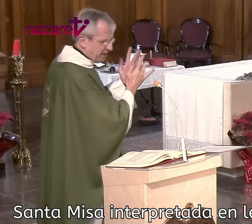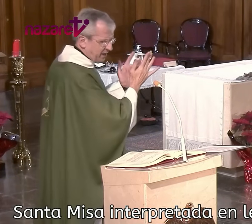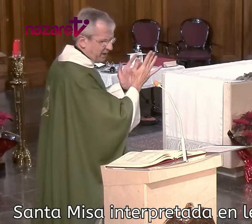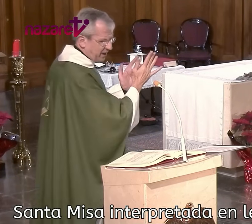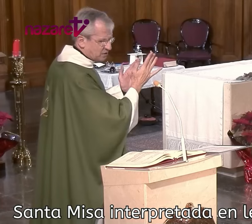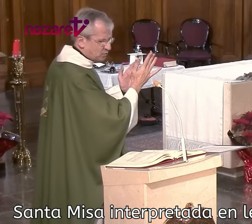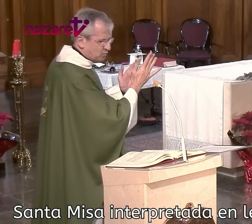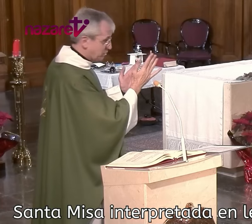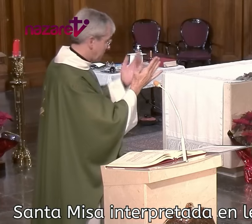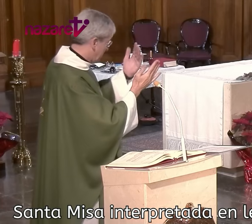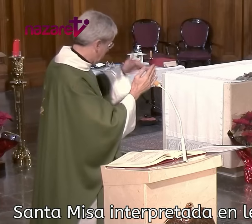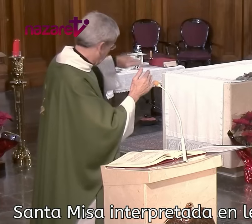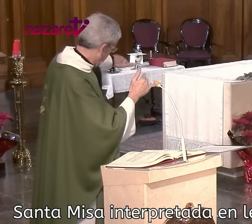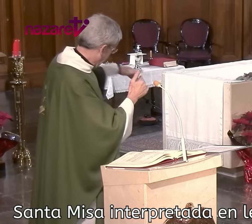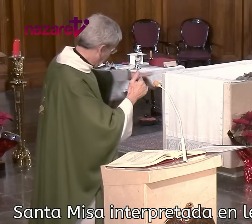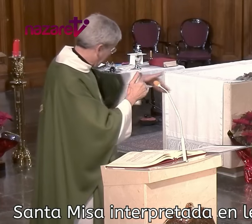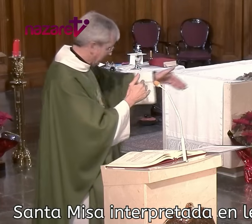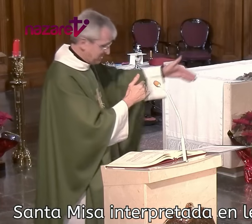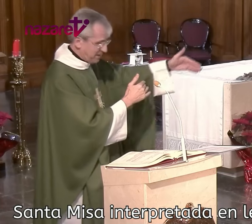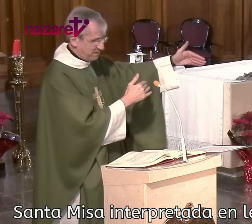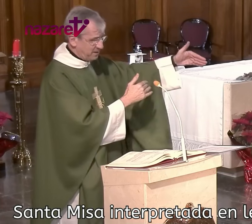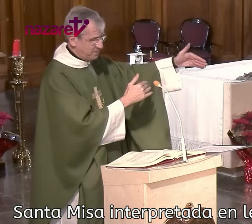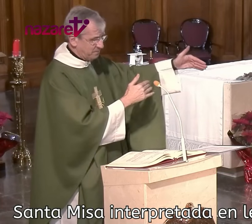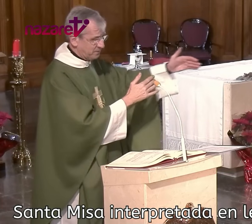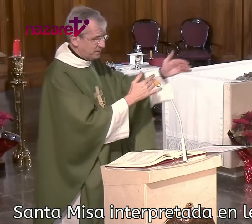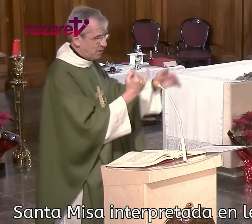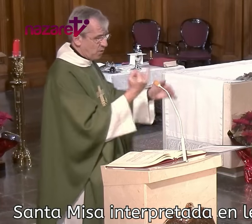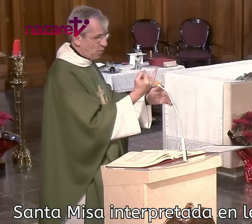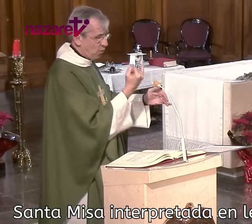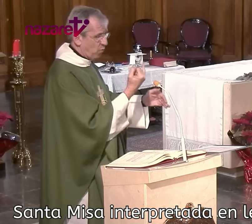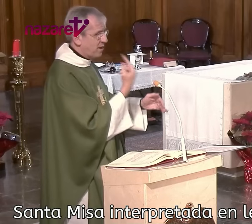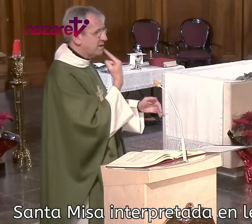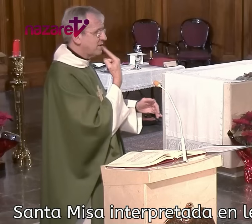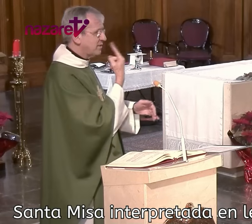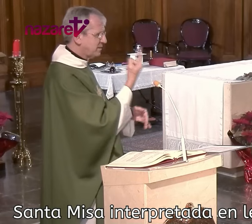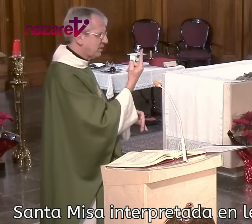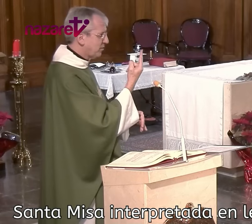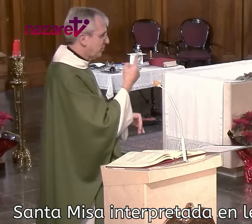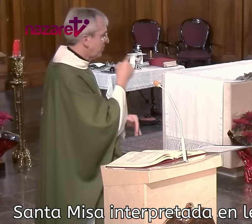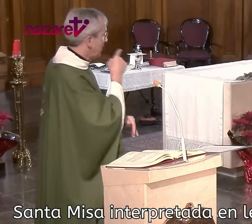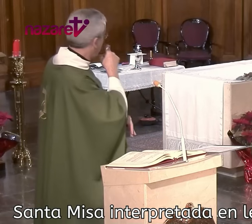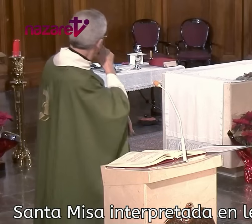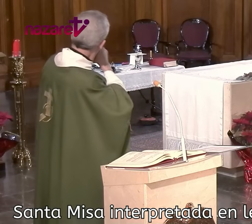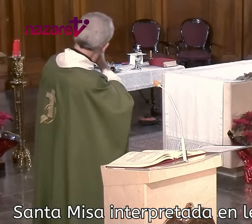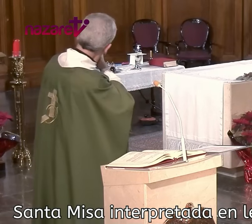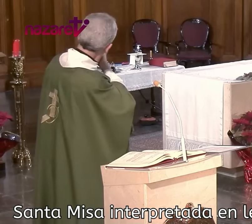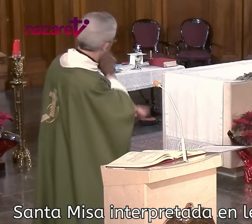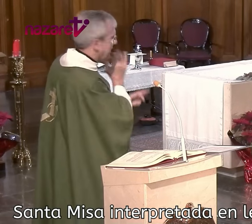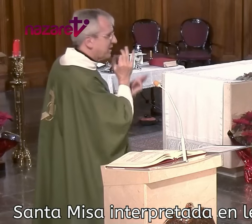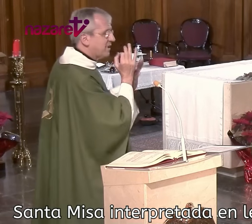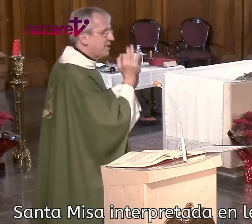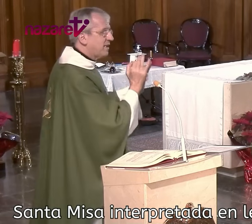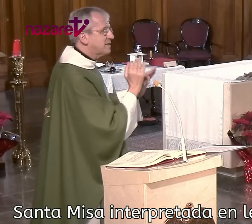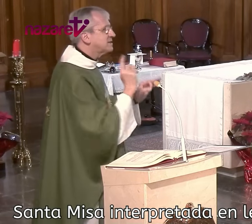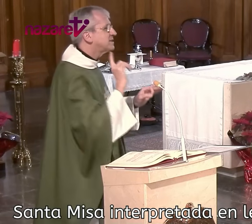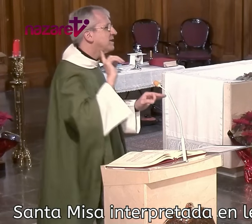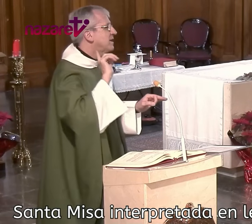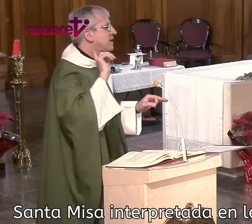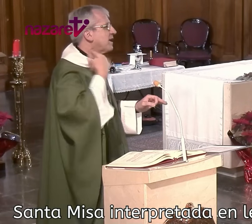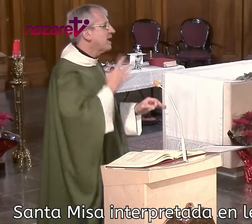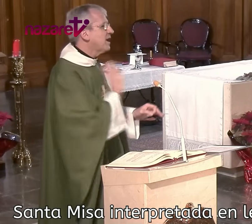fijándose en Jesús que pasaba, Juan dijo: Este